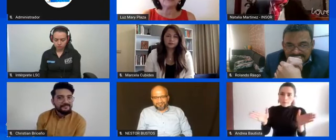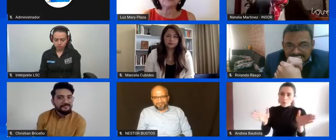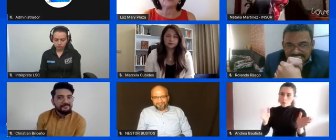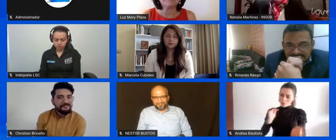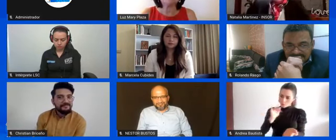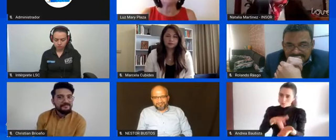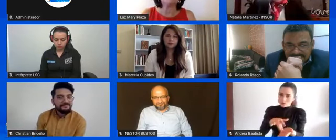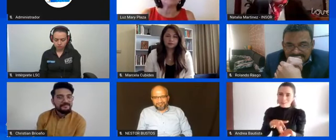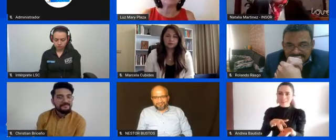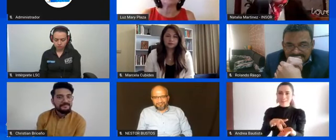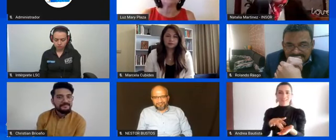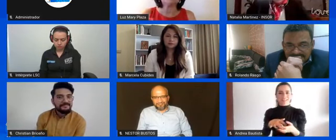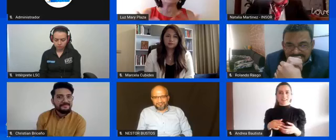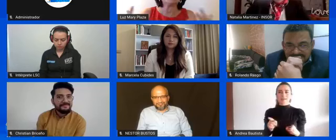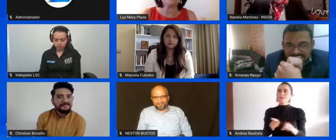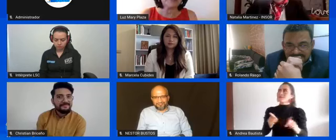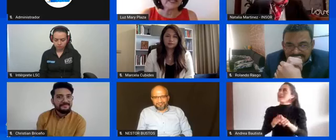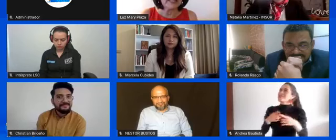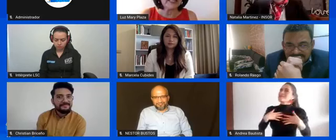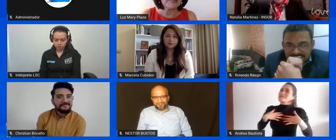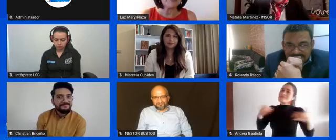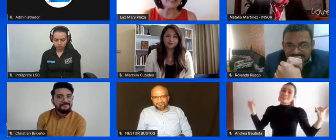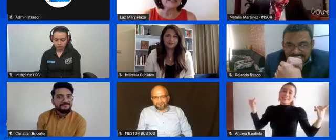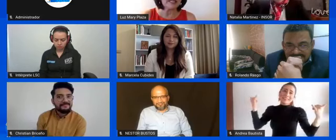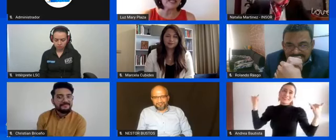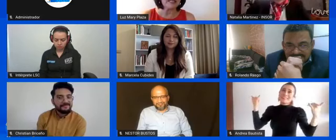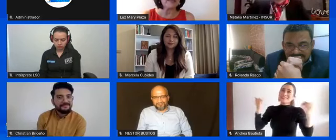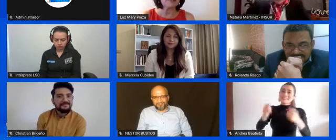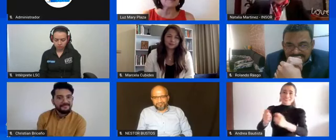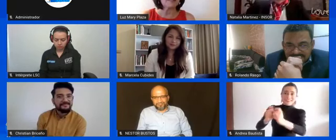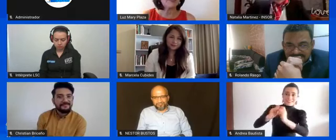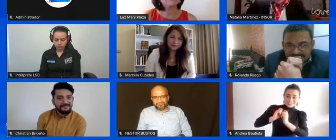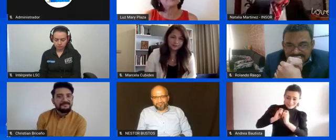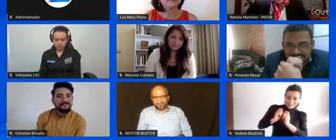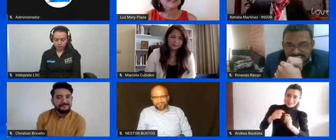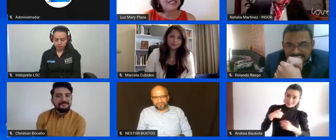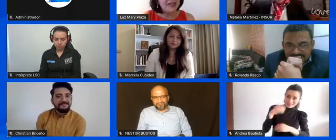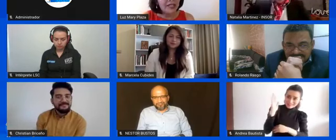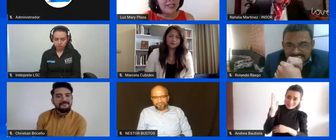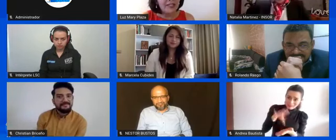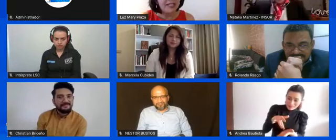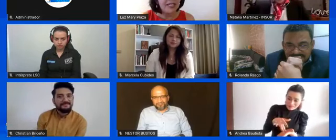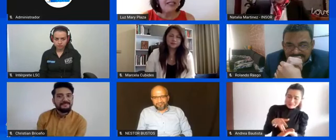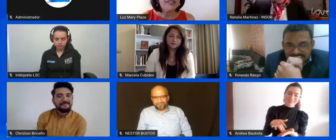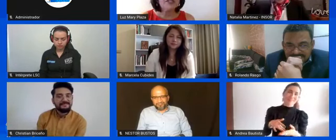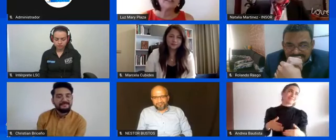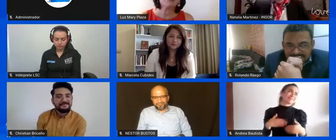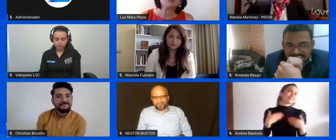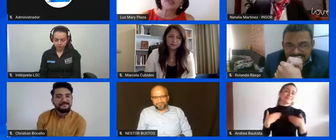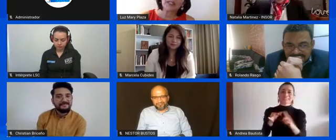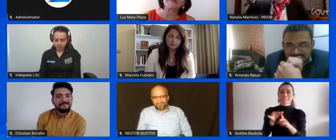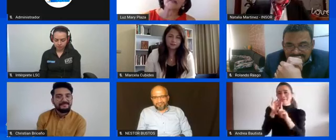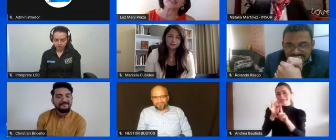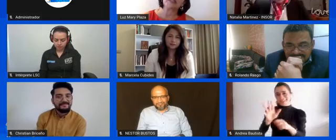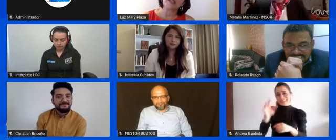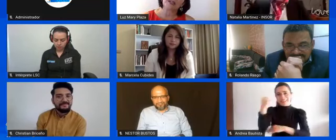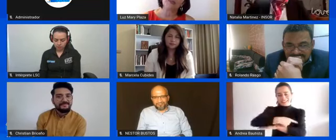Yo me siento bendecida, me siento privilegiada de poder estar aquí participando en los 65 años de un instituto